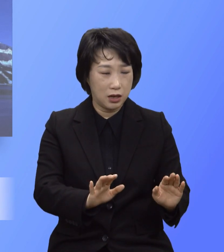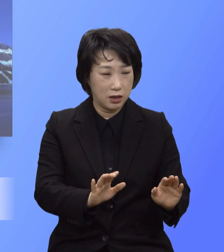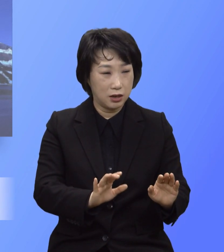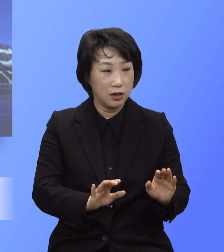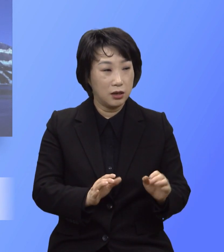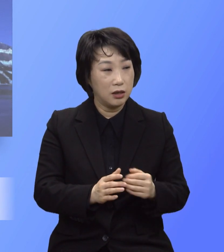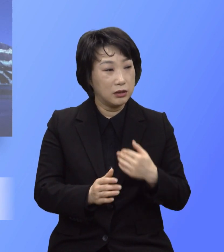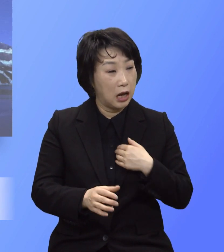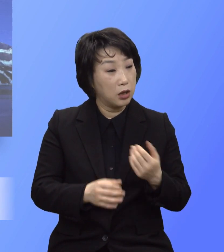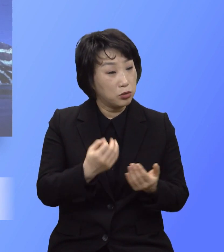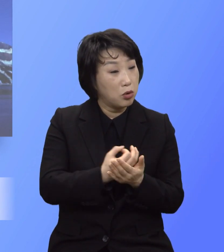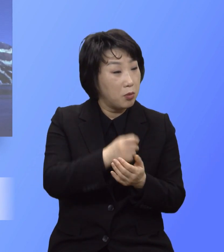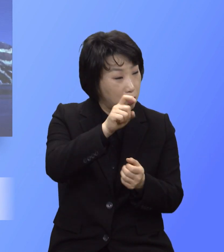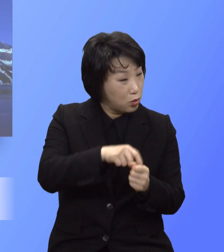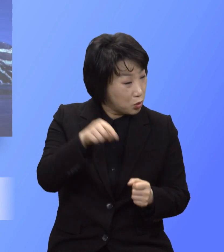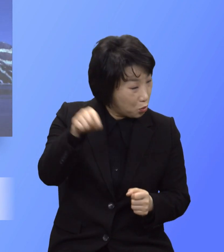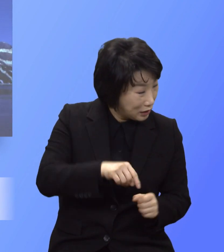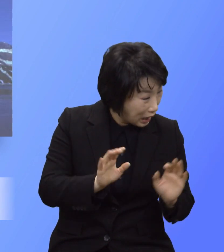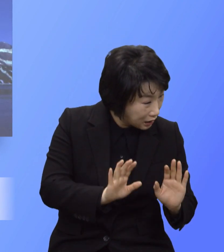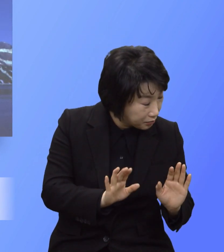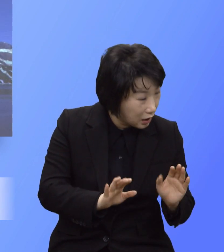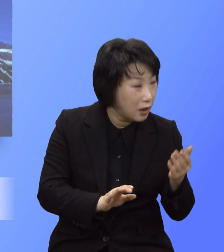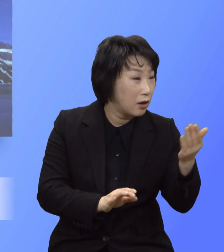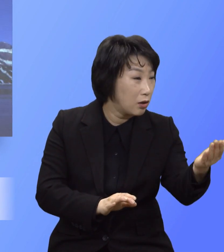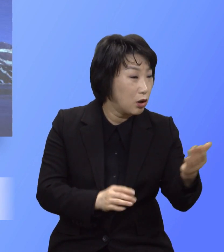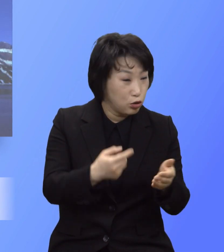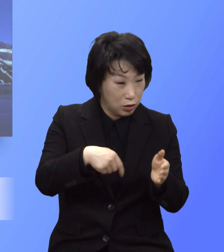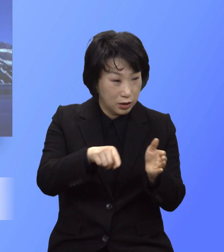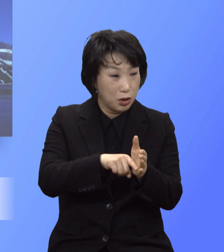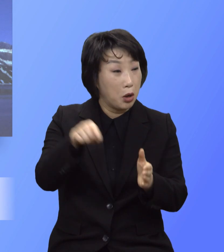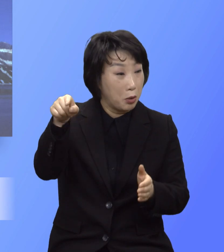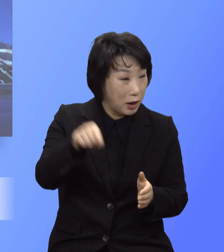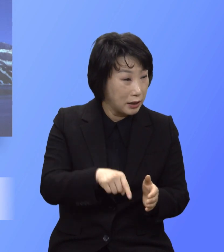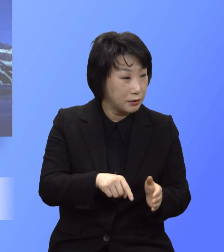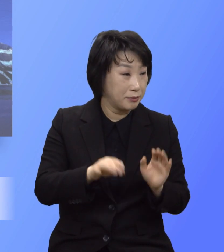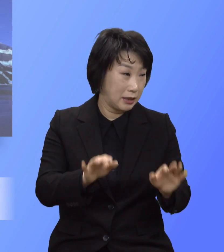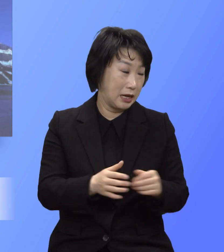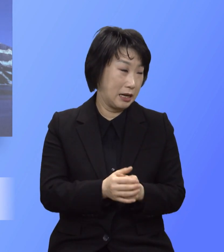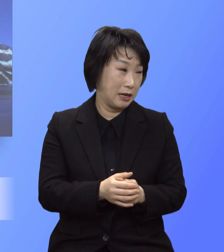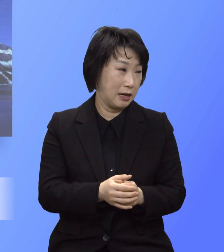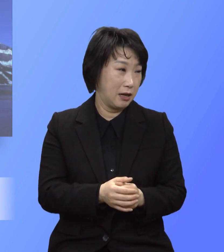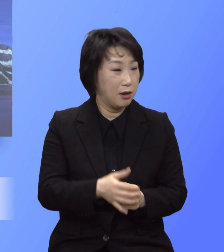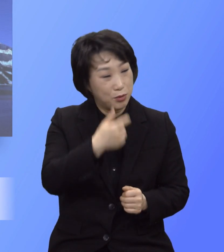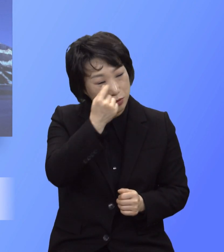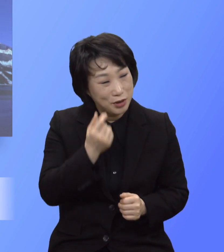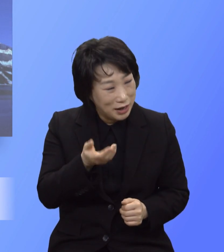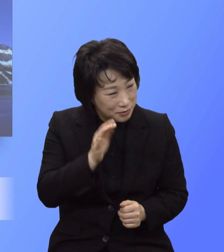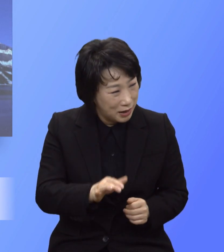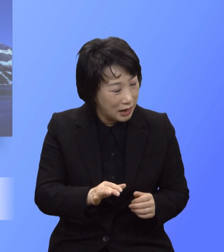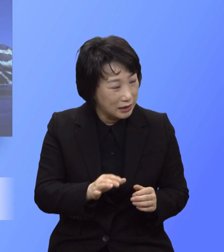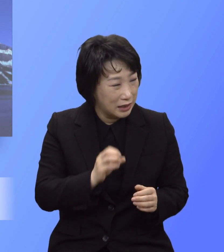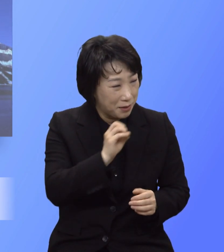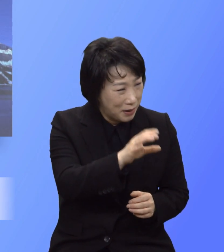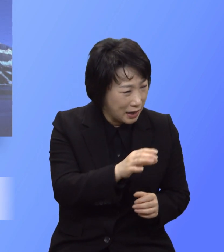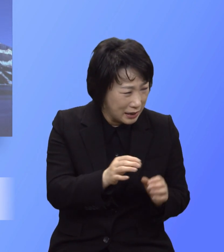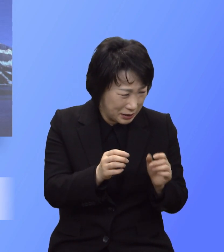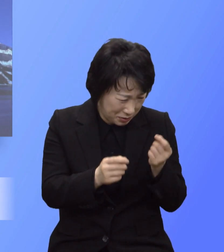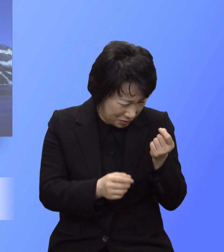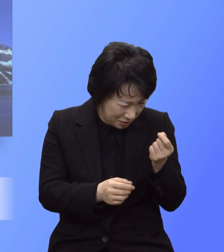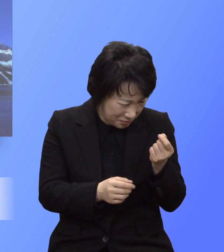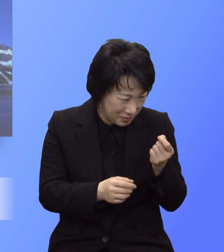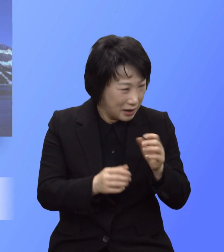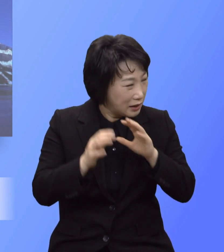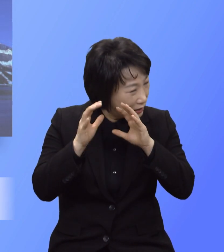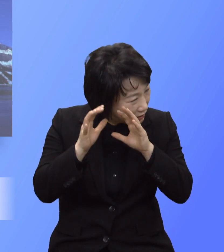돈 벌러 온 것이 아닙니다. 당신을 위해서 왔습니다. 부족하지만 제 말을 한 번만